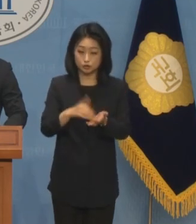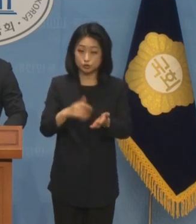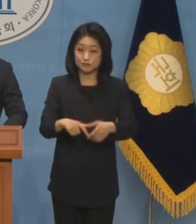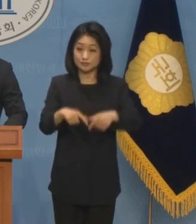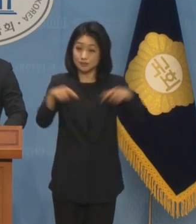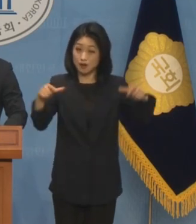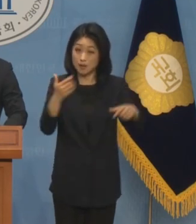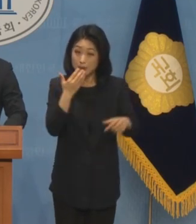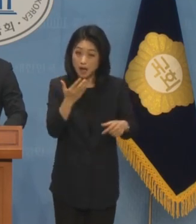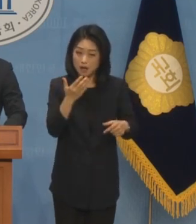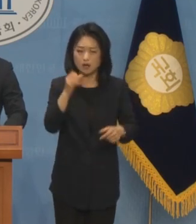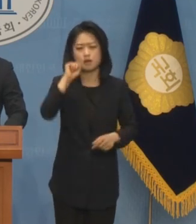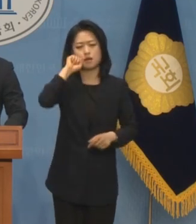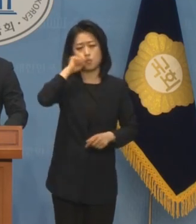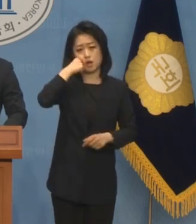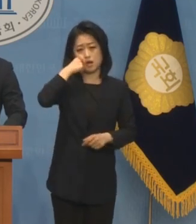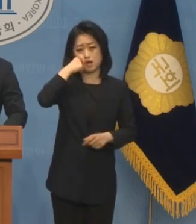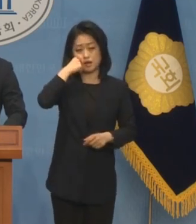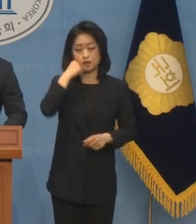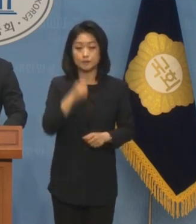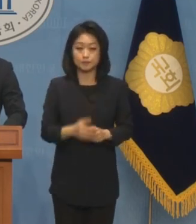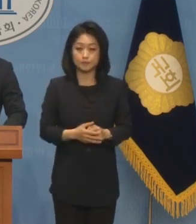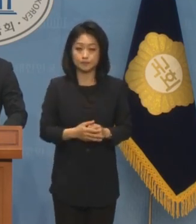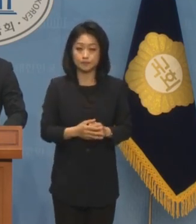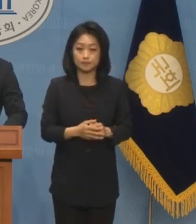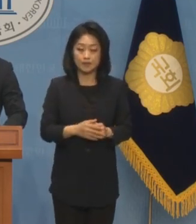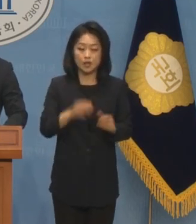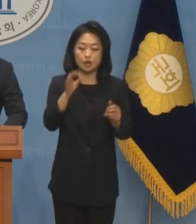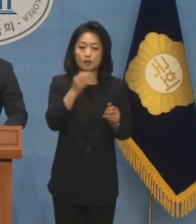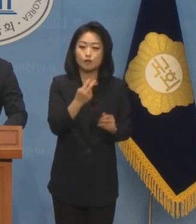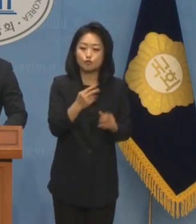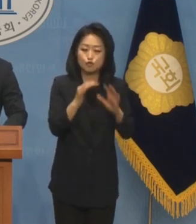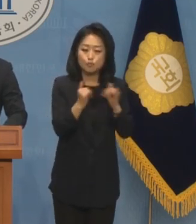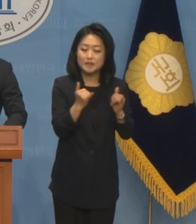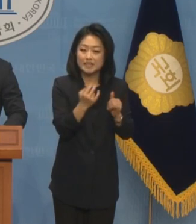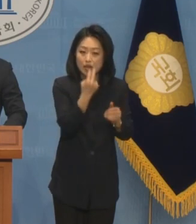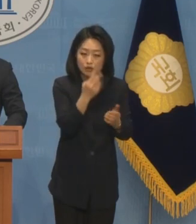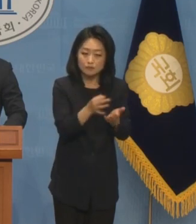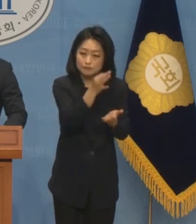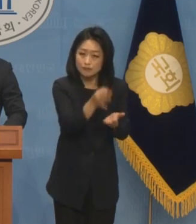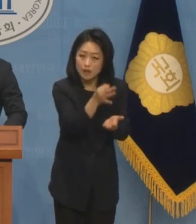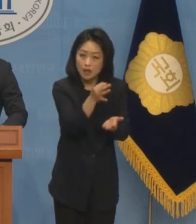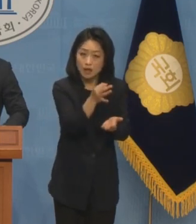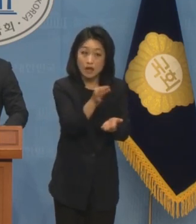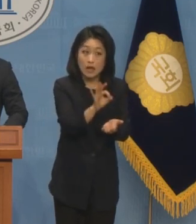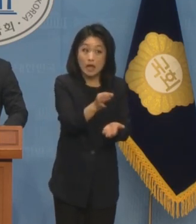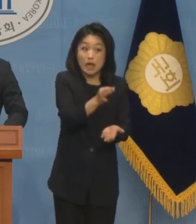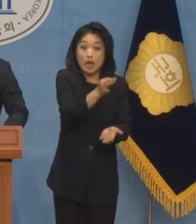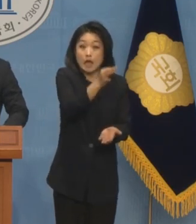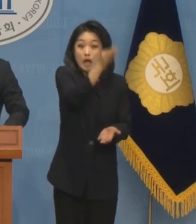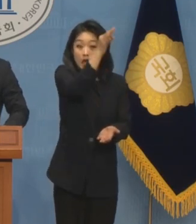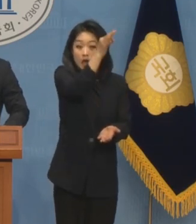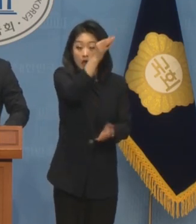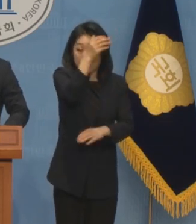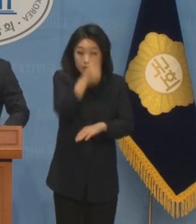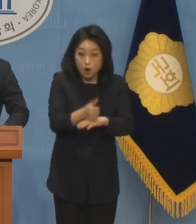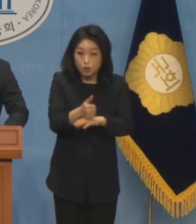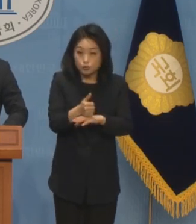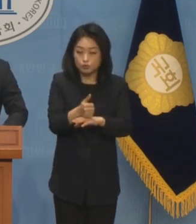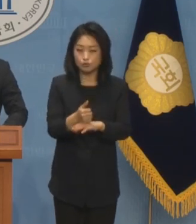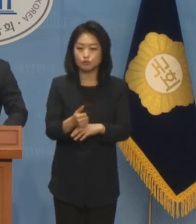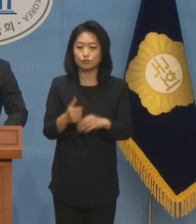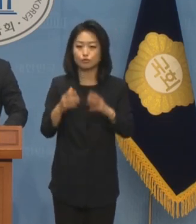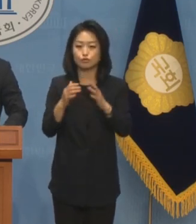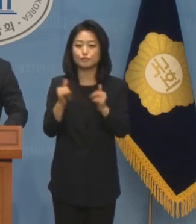없기 때문입니다 보험요율이 끝도없이 치솟아 우리 국민이 감당하지 못하는 지경에 이르면 국민연금이 파산할